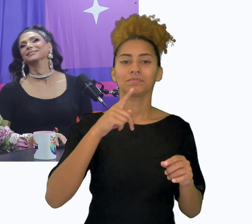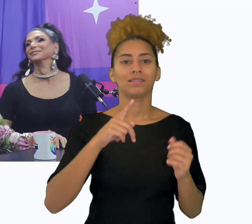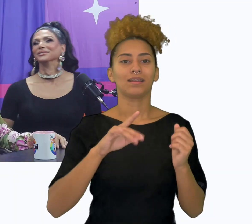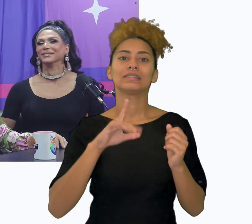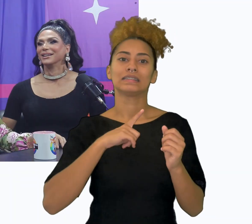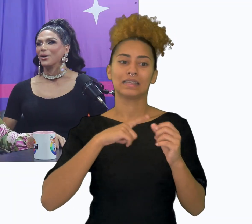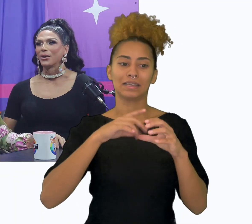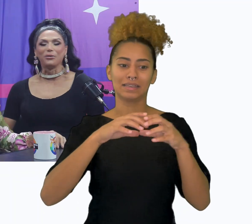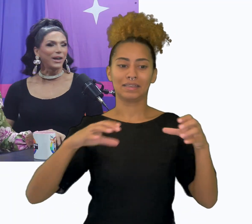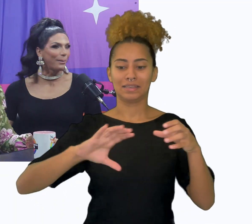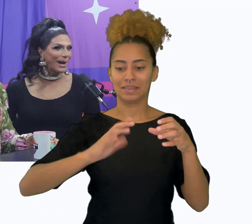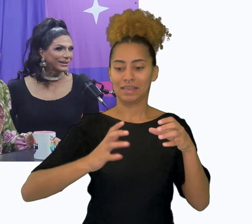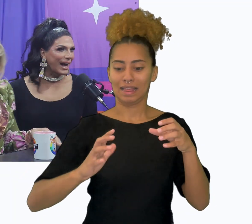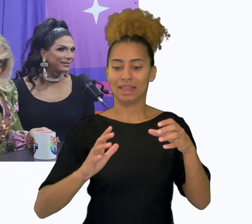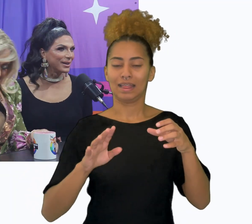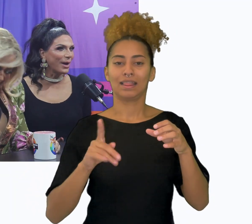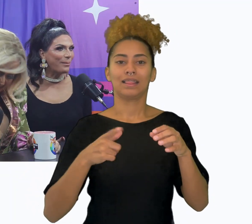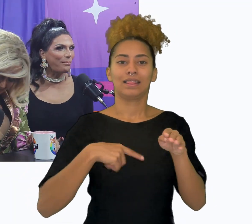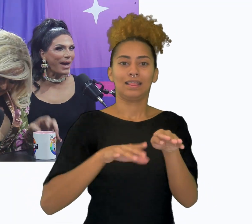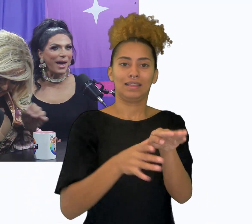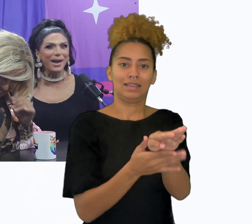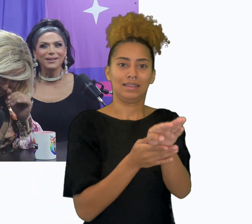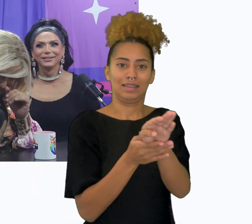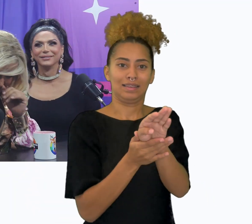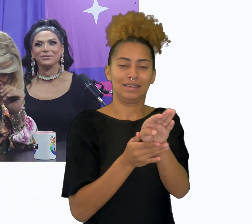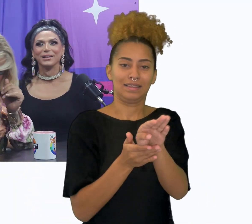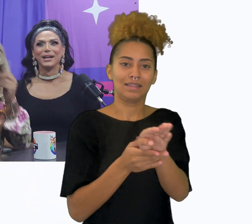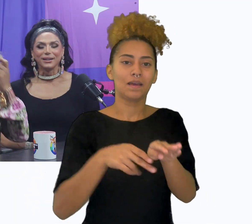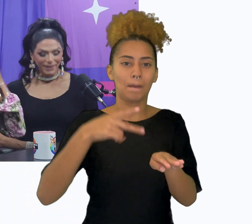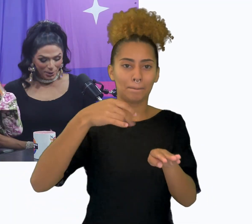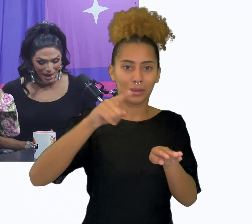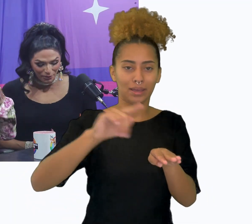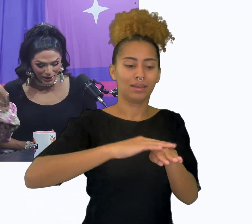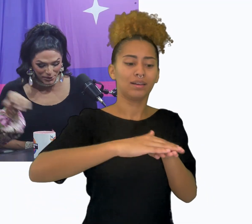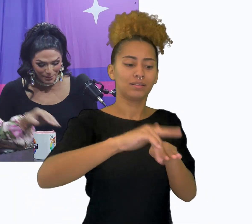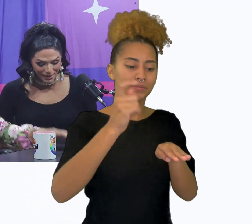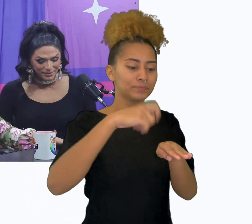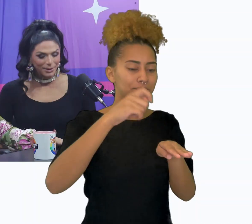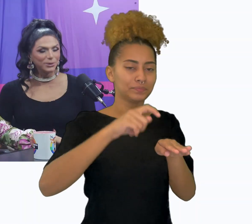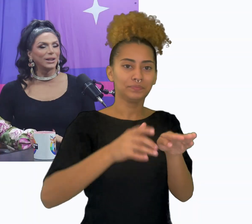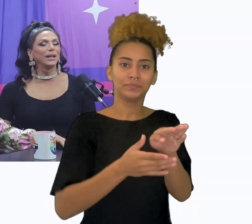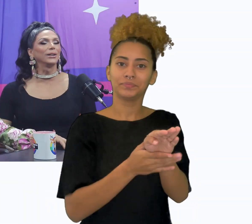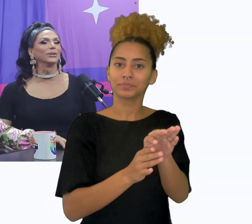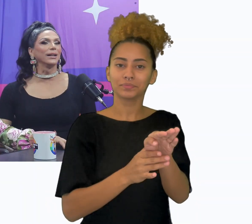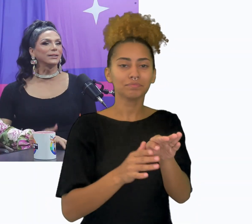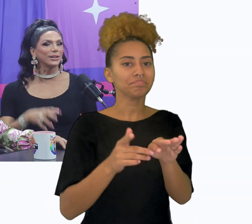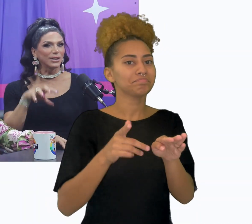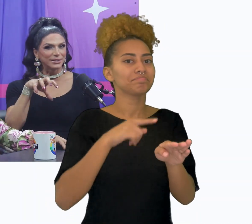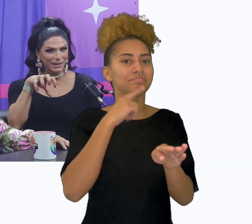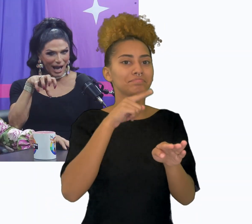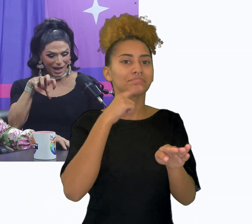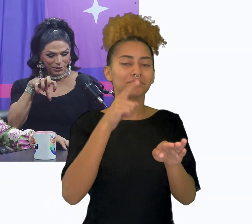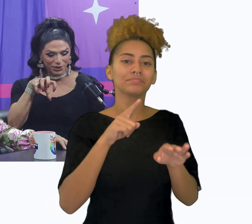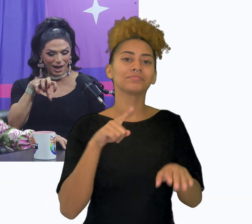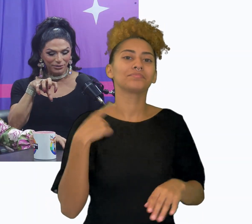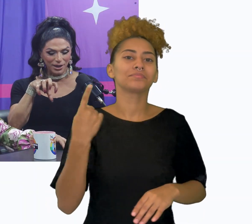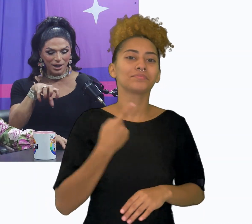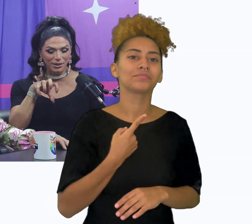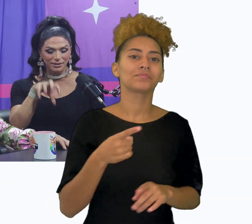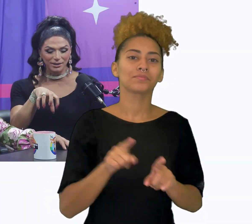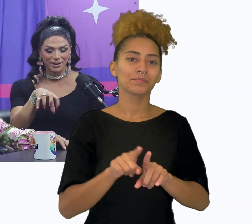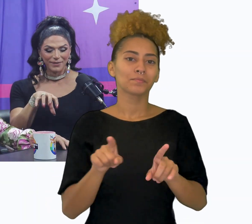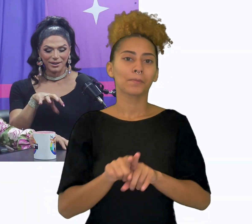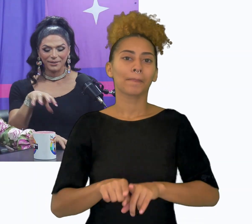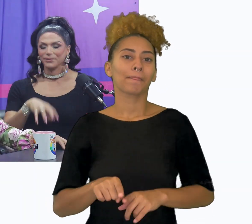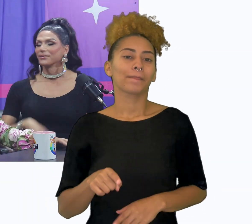pé. Que fica pra trás não é pé. Deu na frente, apareceu o dedo. A Nem gente que não- seja assim, garra de